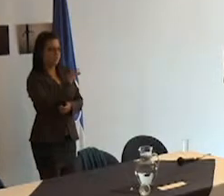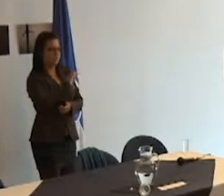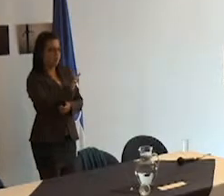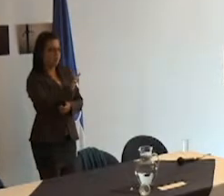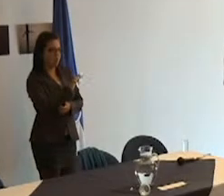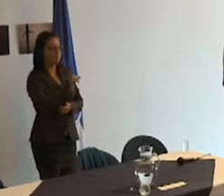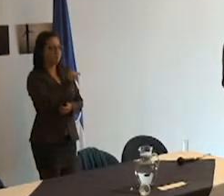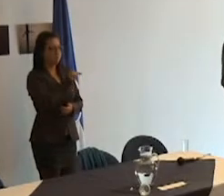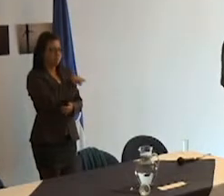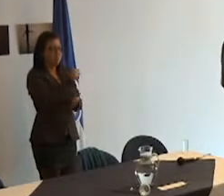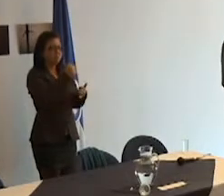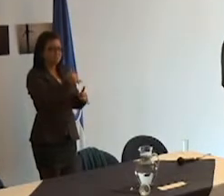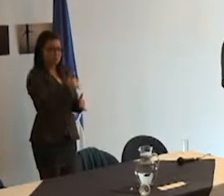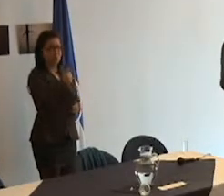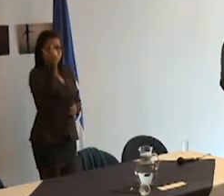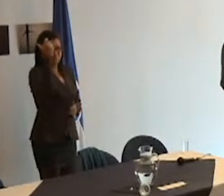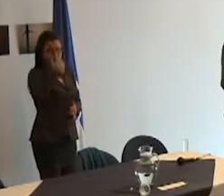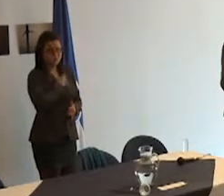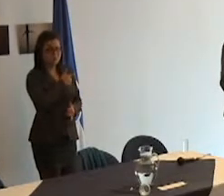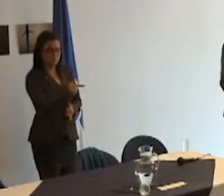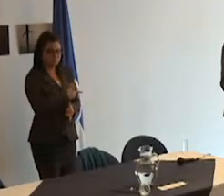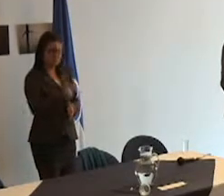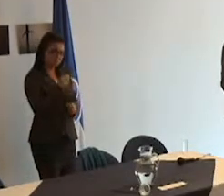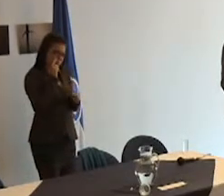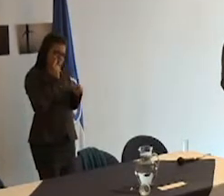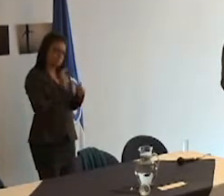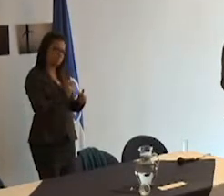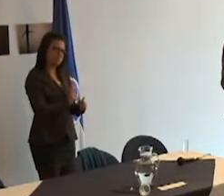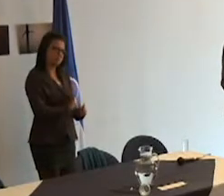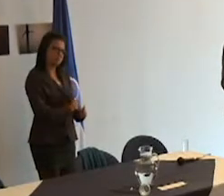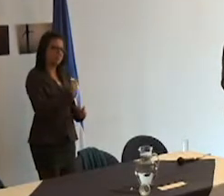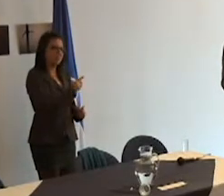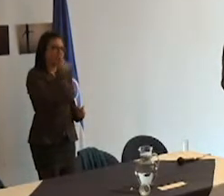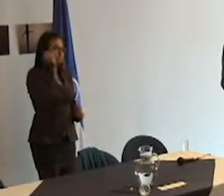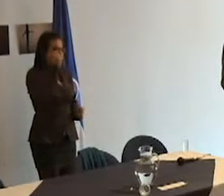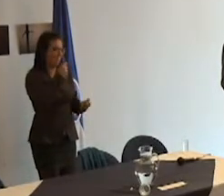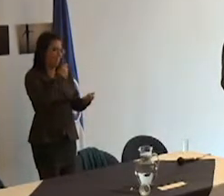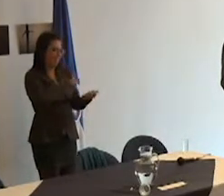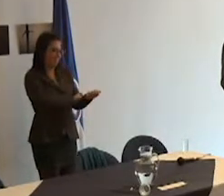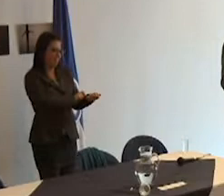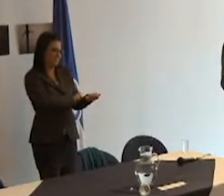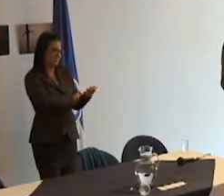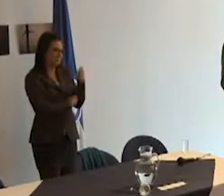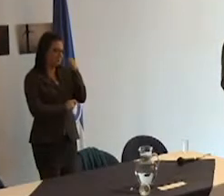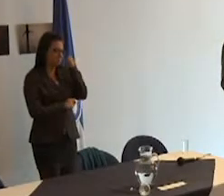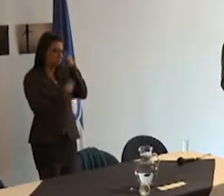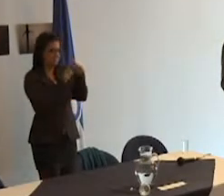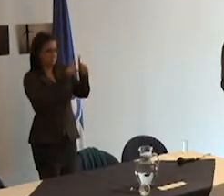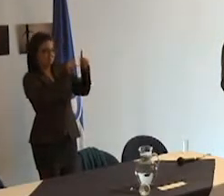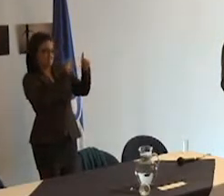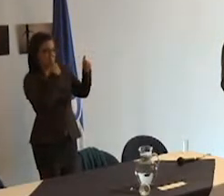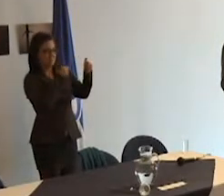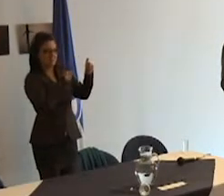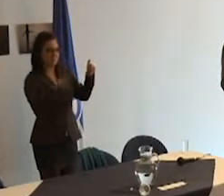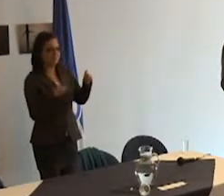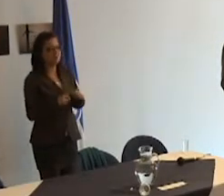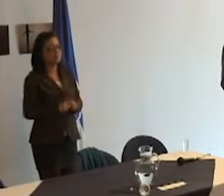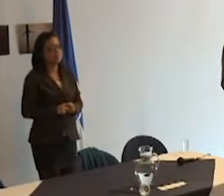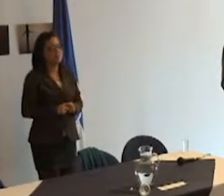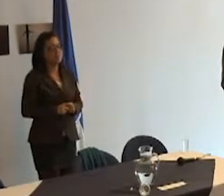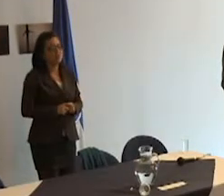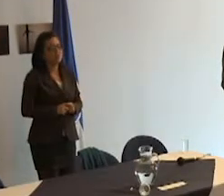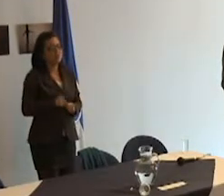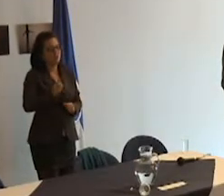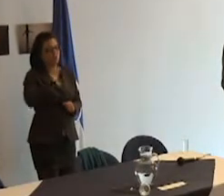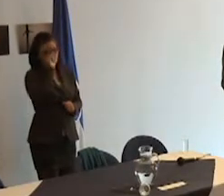desarrollado de manera muy seria este componente de la idea de raza. Uno de los ejes fundamentales de este